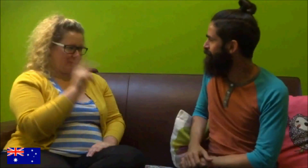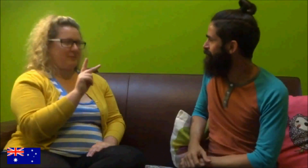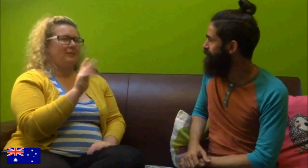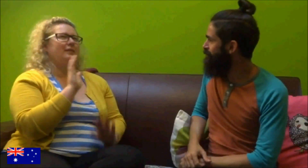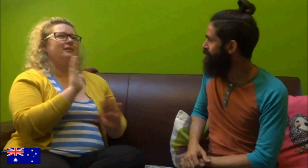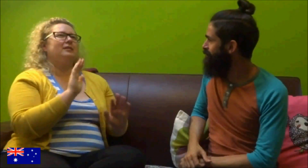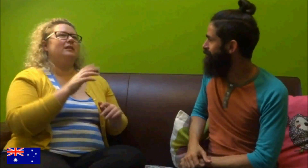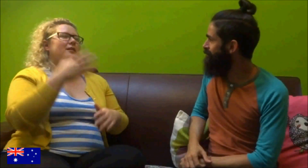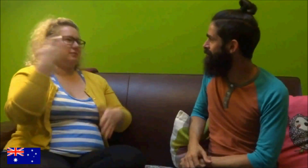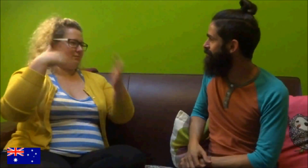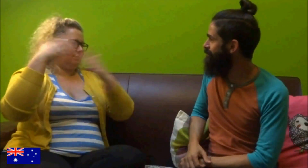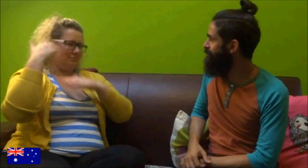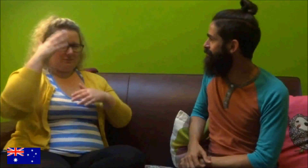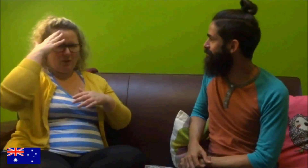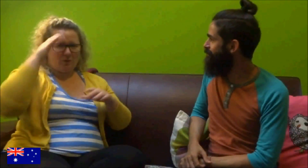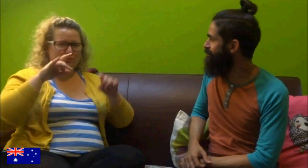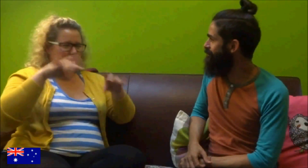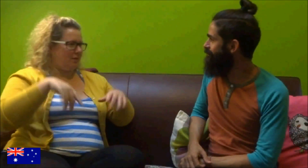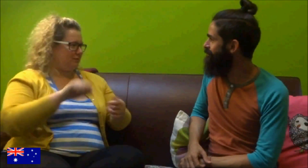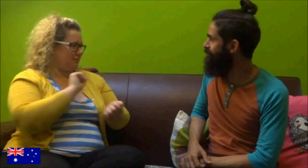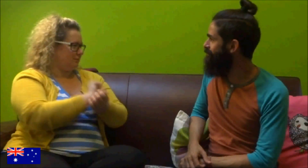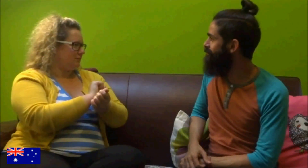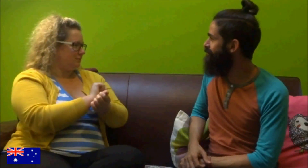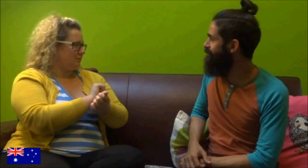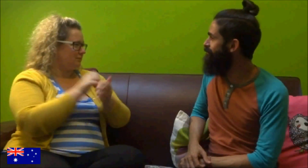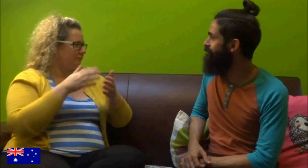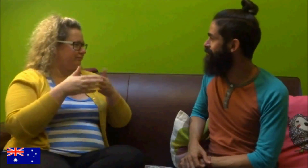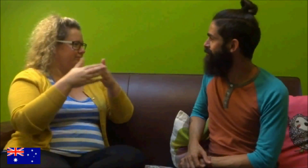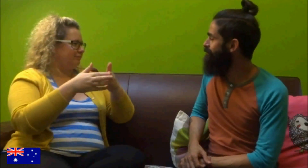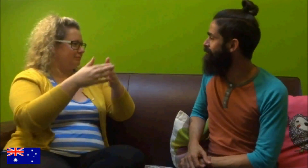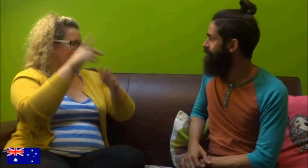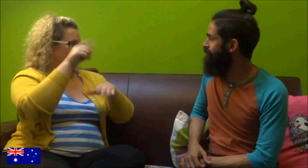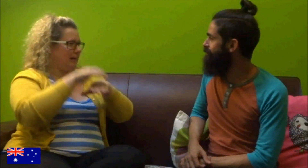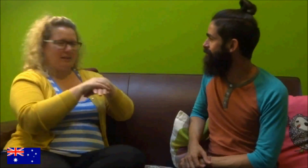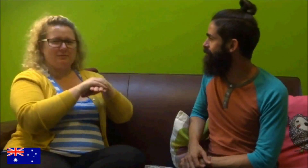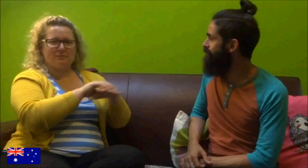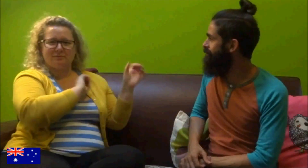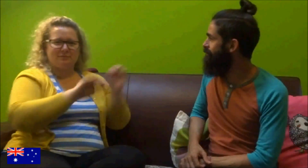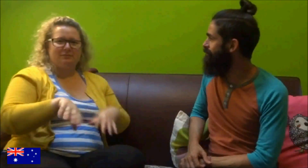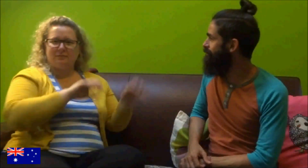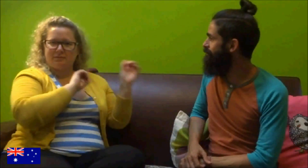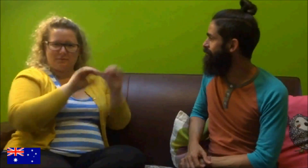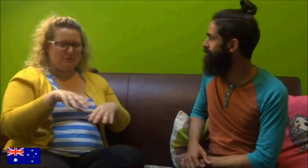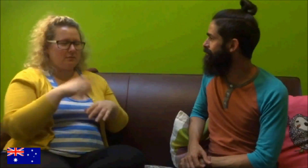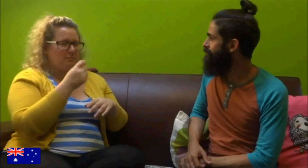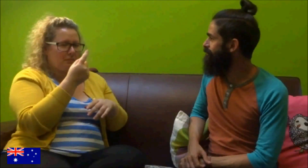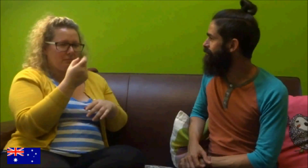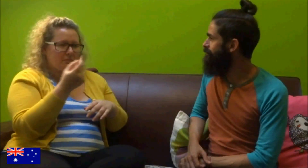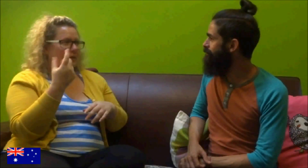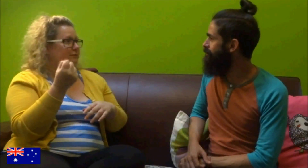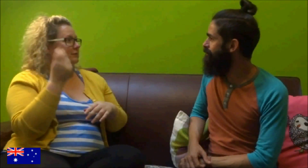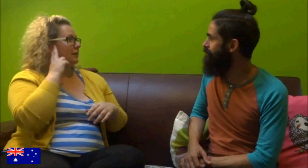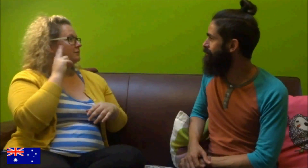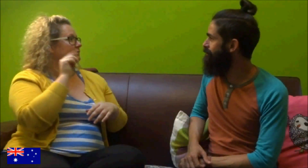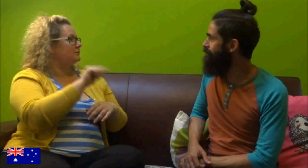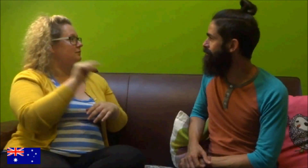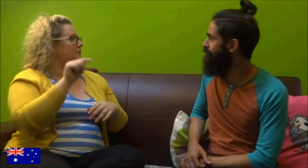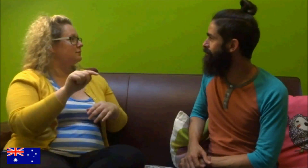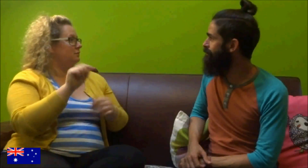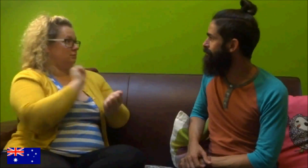nous expliquer un petit peu? Donc, il y a très longtemps, l'Australie était une prison. La Grande-Bretagne envoyait des